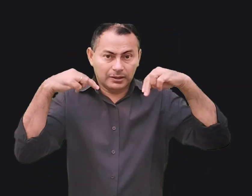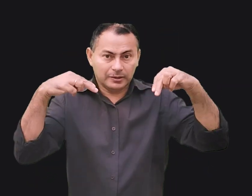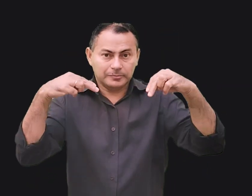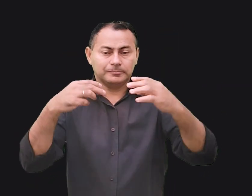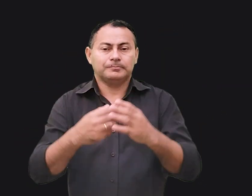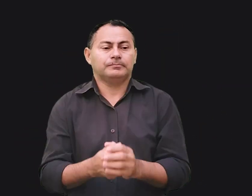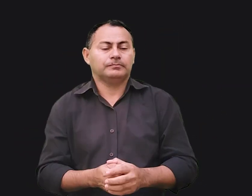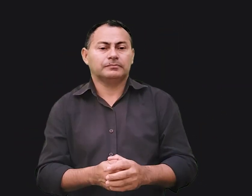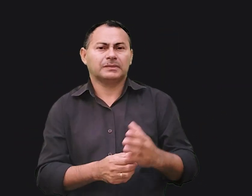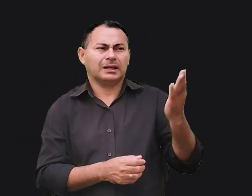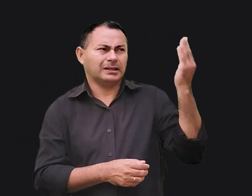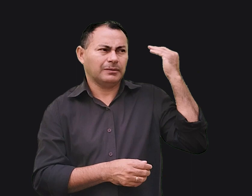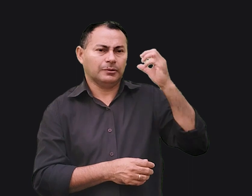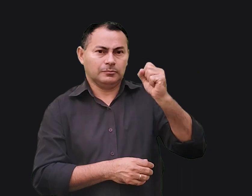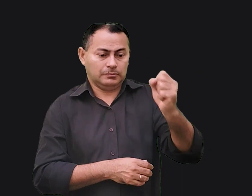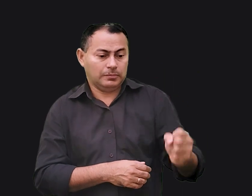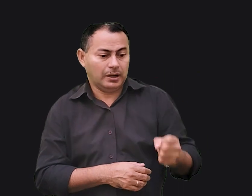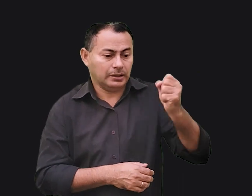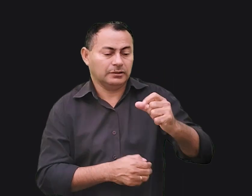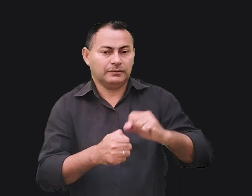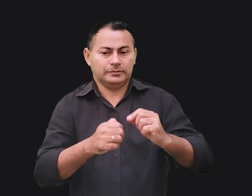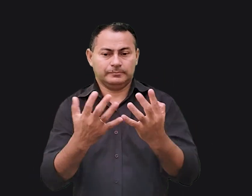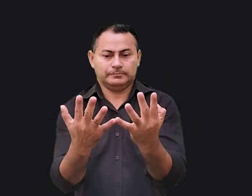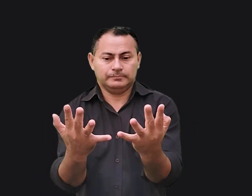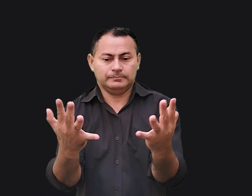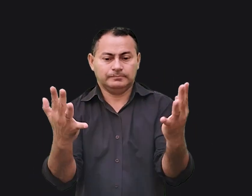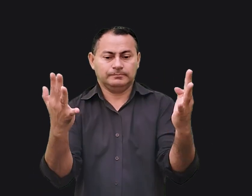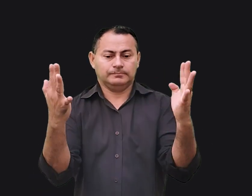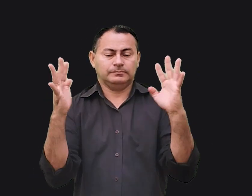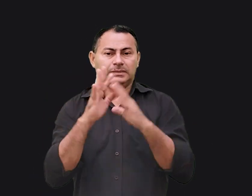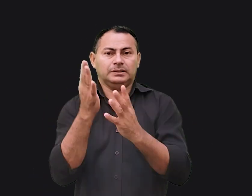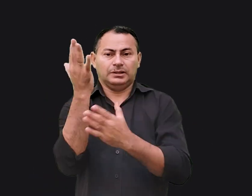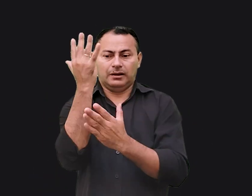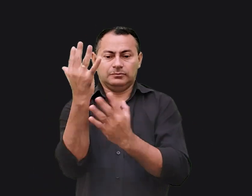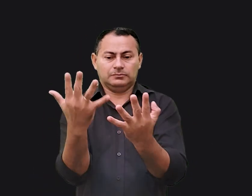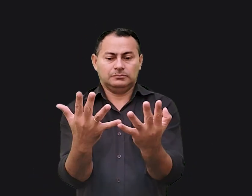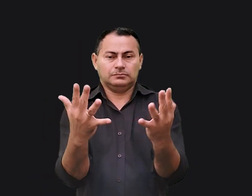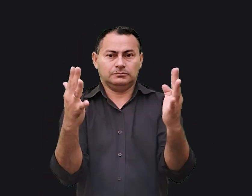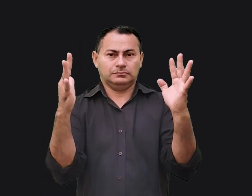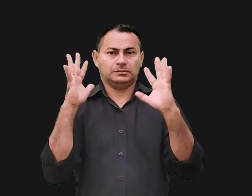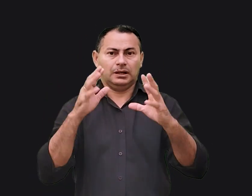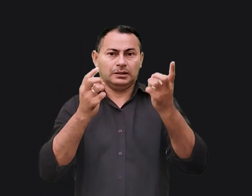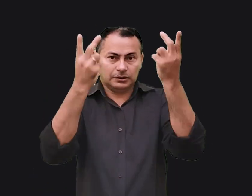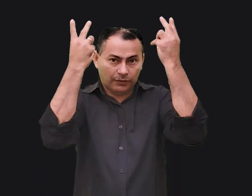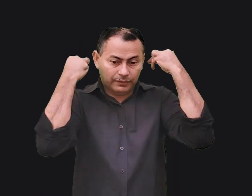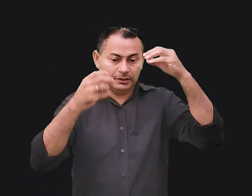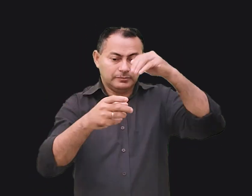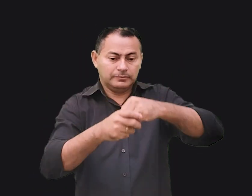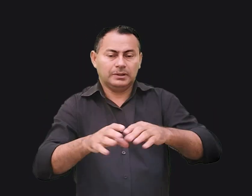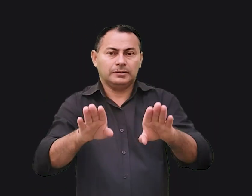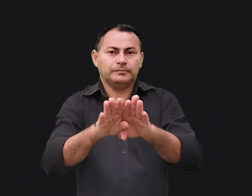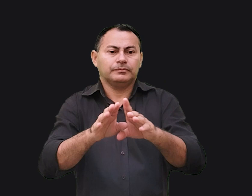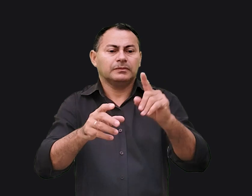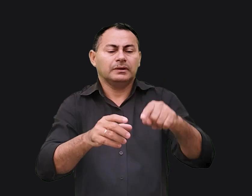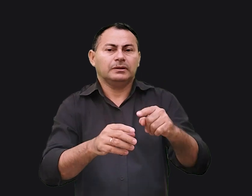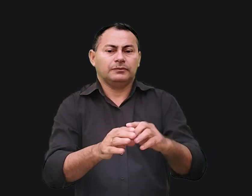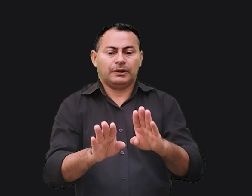ovelhas. Naquele tempo os pastores faziam um cercado com troncos de árvores onde mantinham as ovelhas e depois ficavam